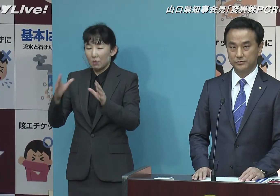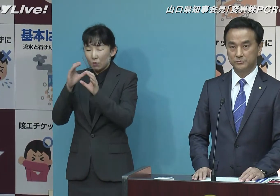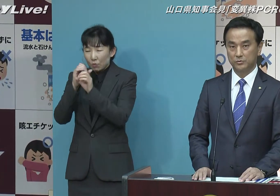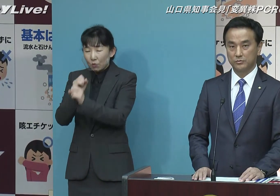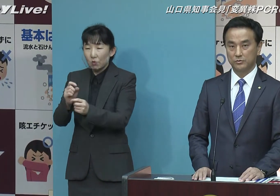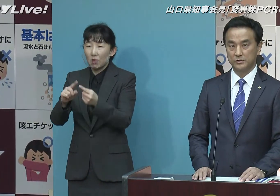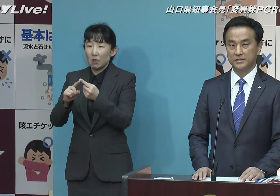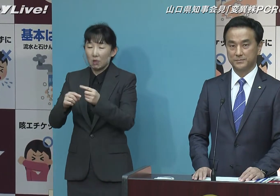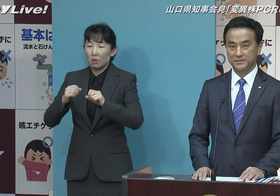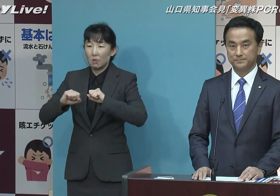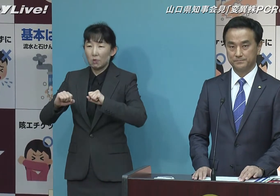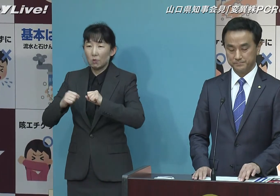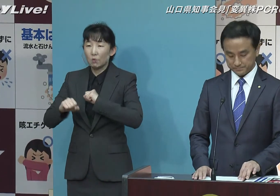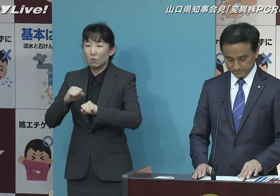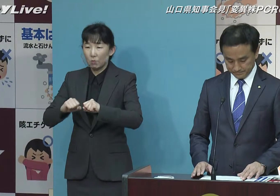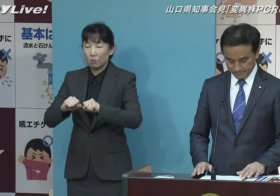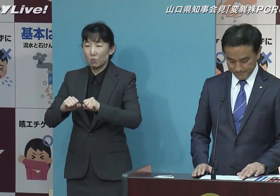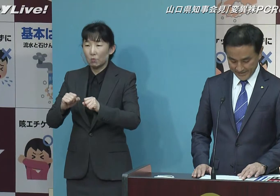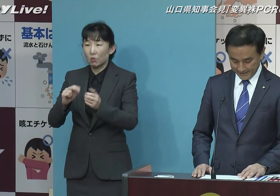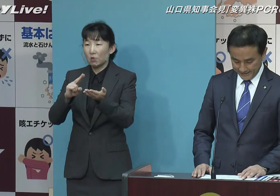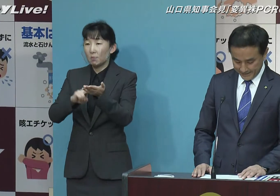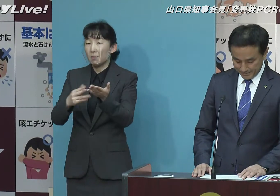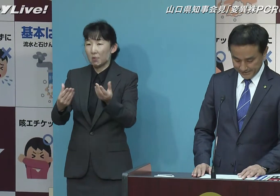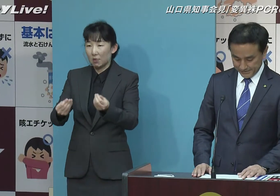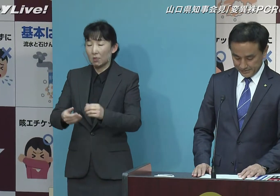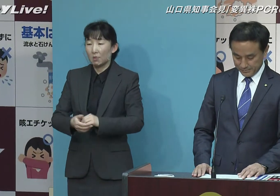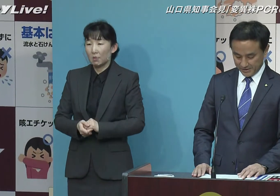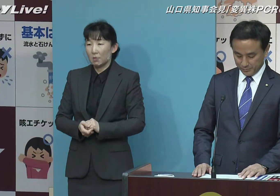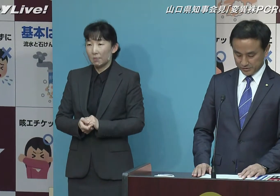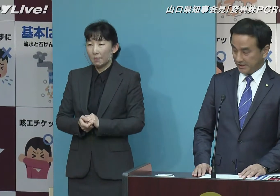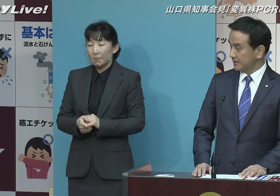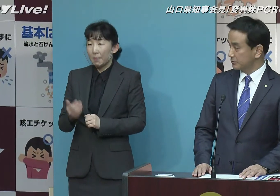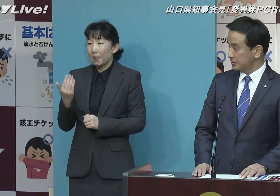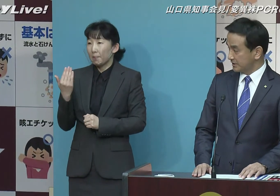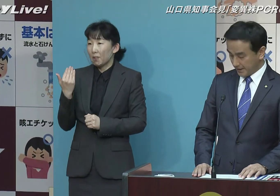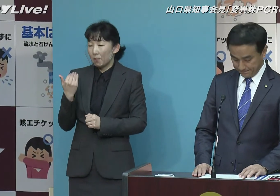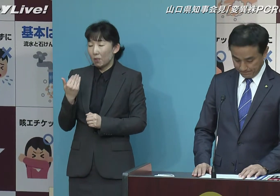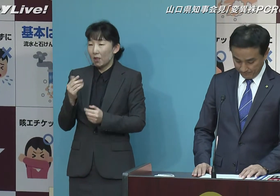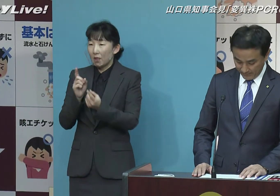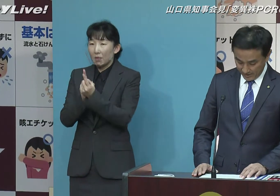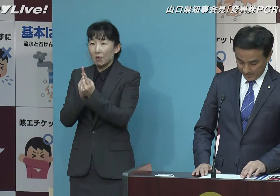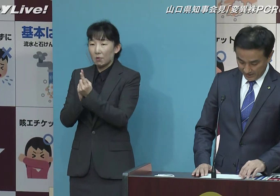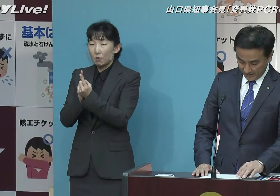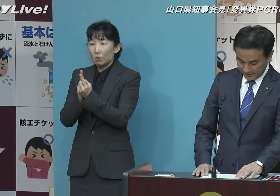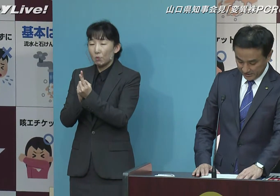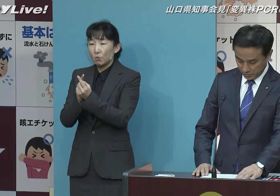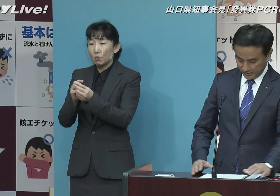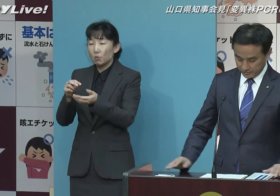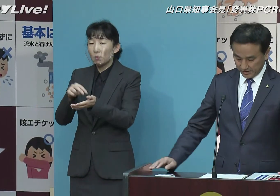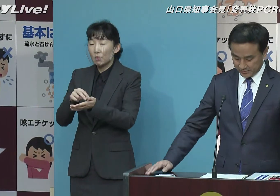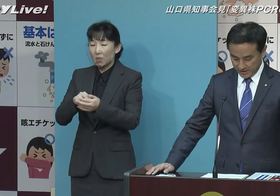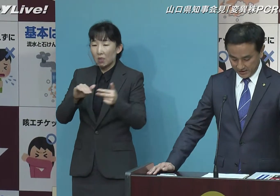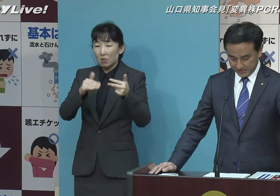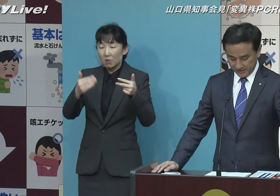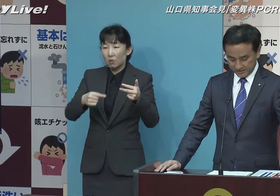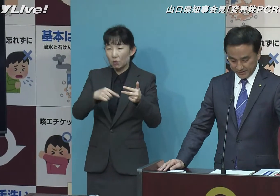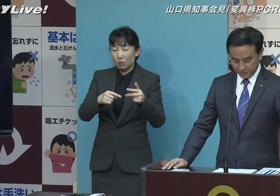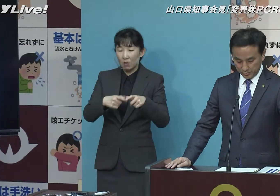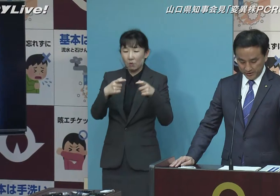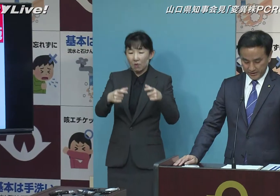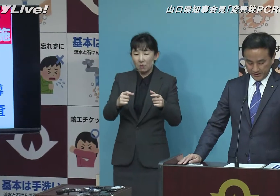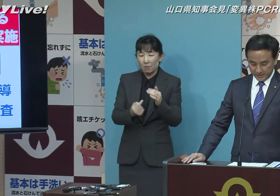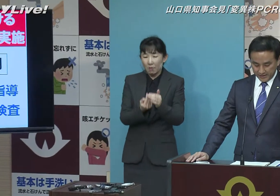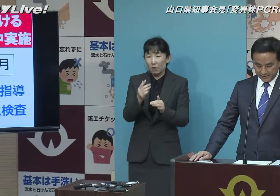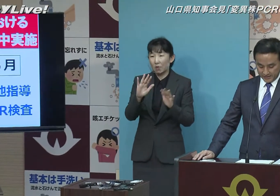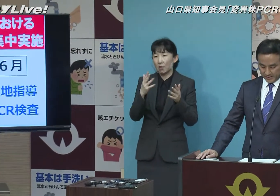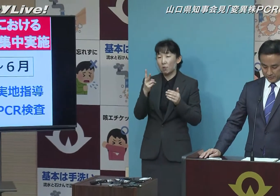に取り組むことといたします。まず未然防止対策として、施設等でクラスターが発生しないように